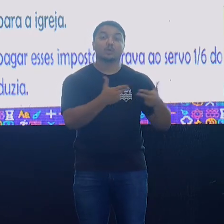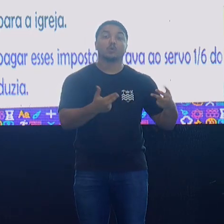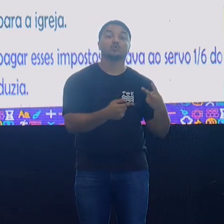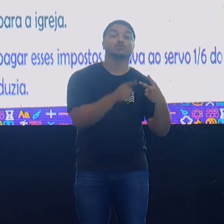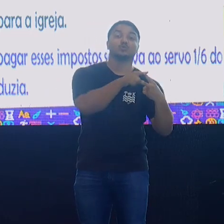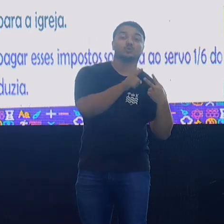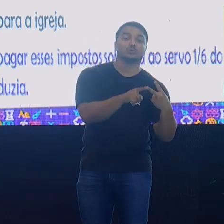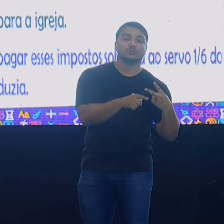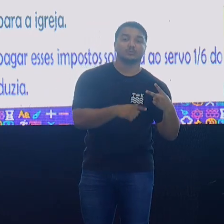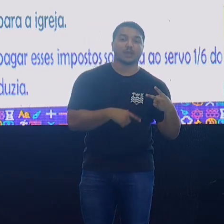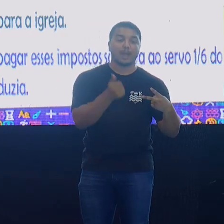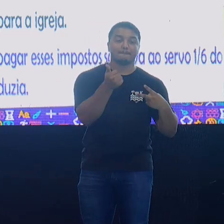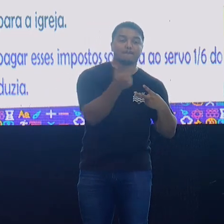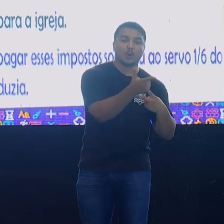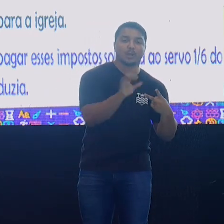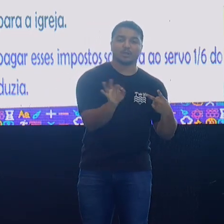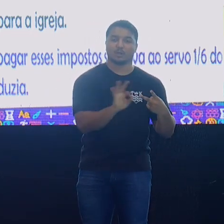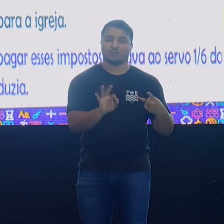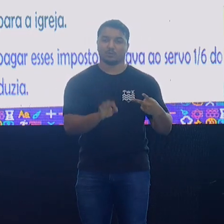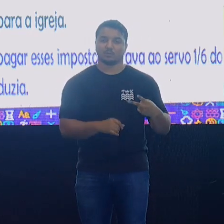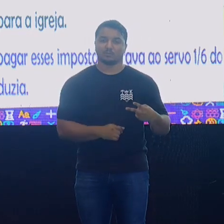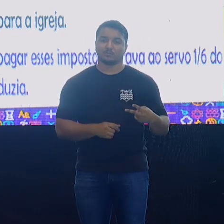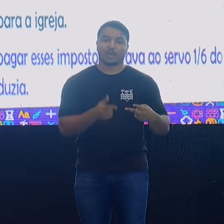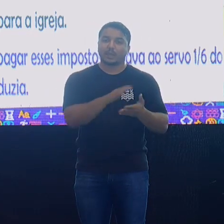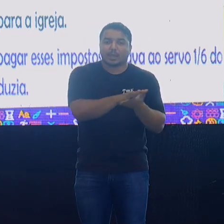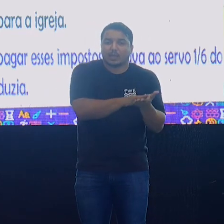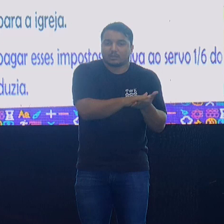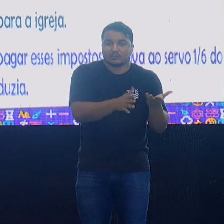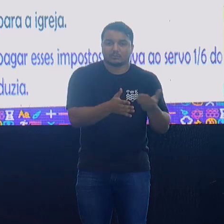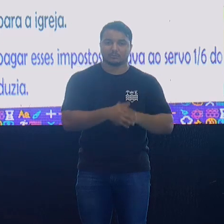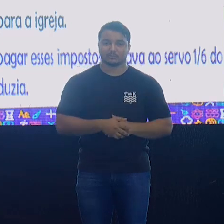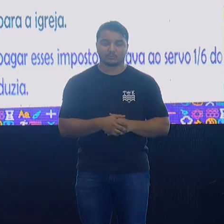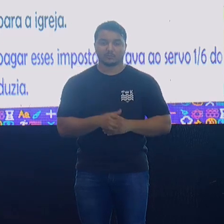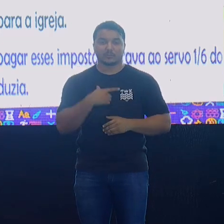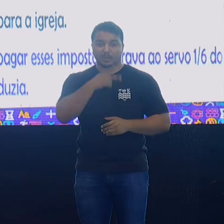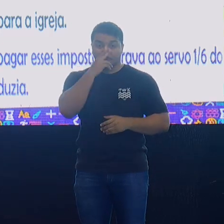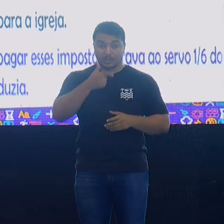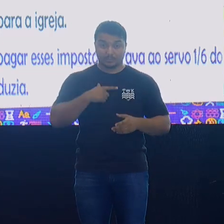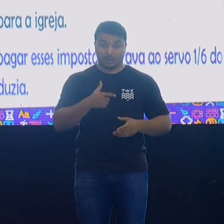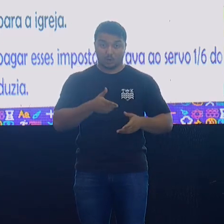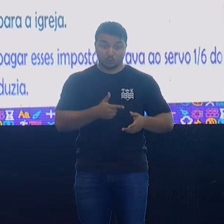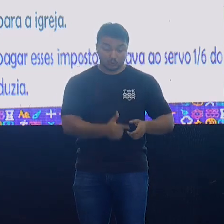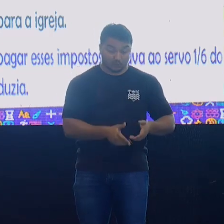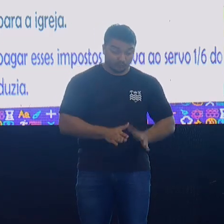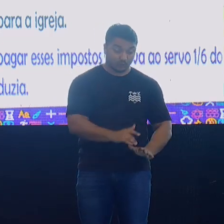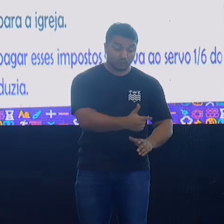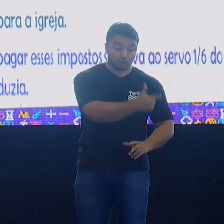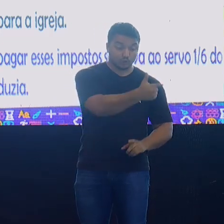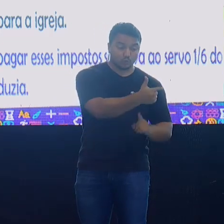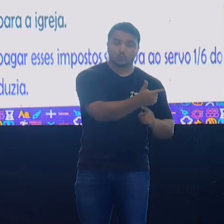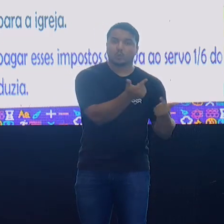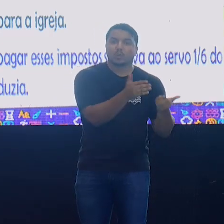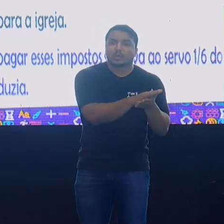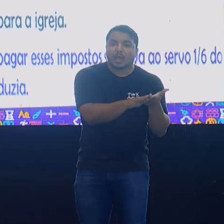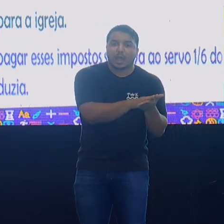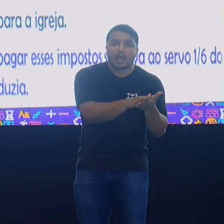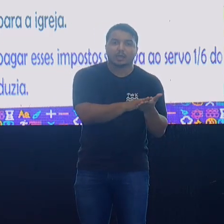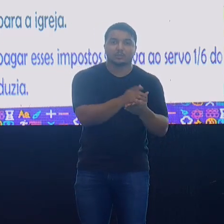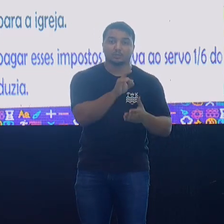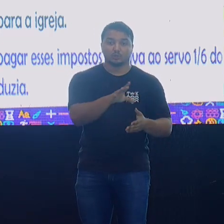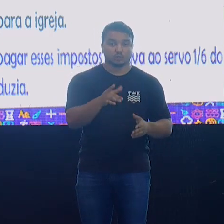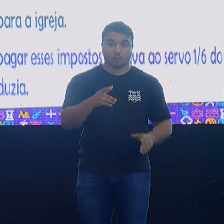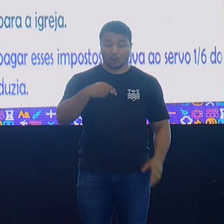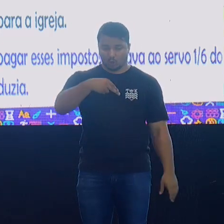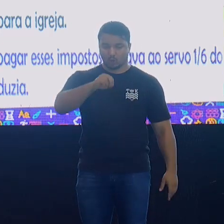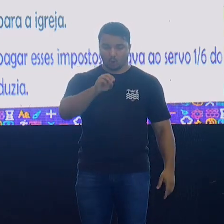coisas. Porra nenhuma, nada. Como o segundo filho não herda nada, a não ser a